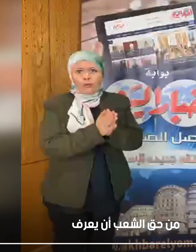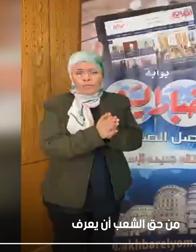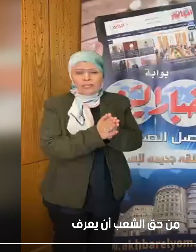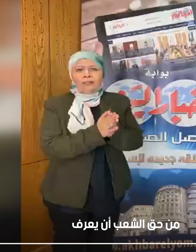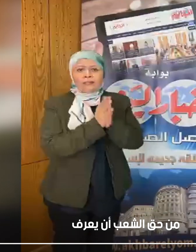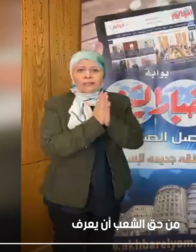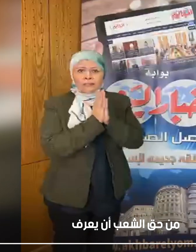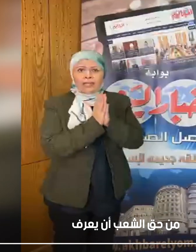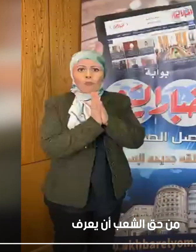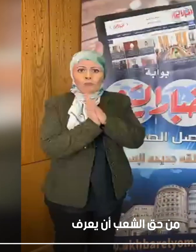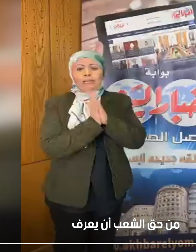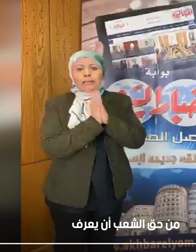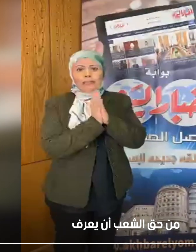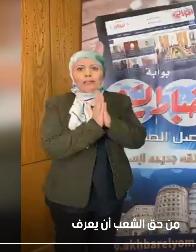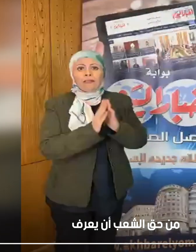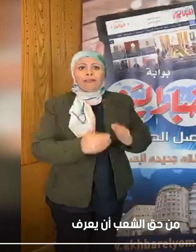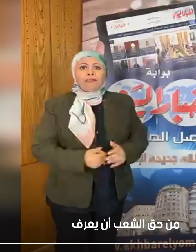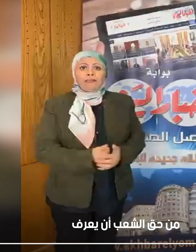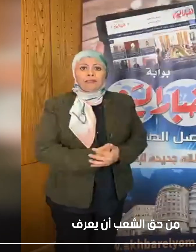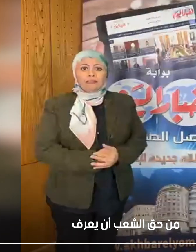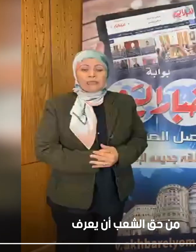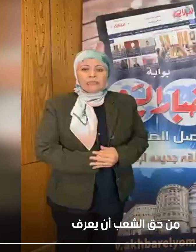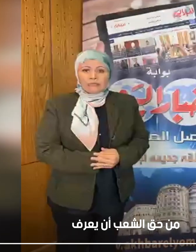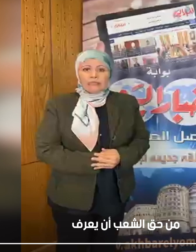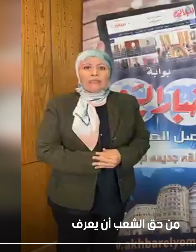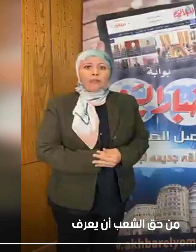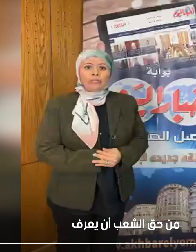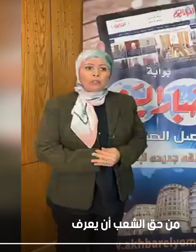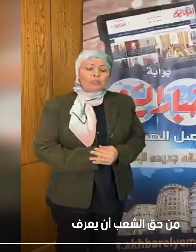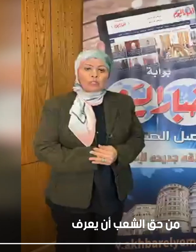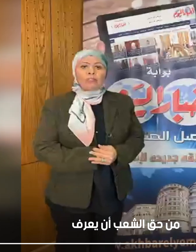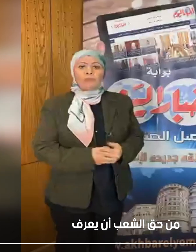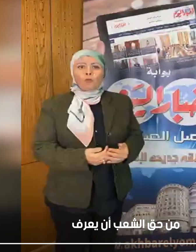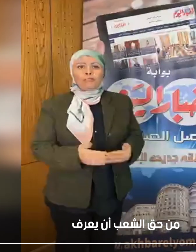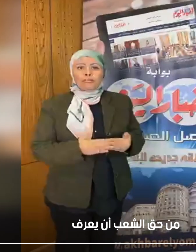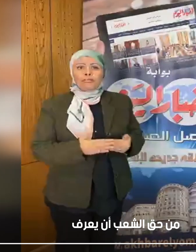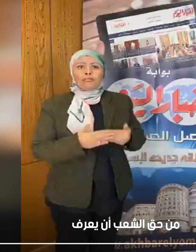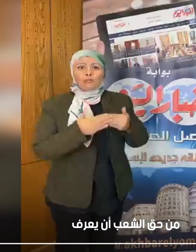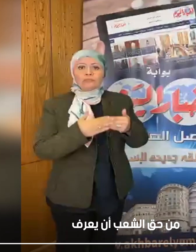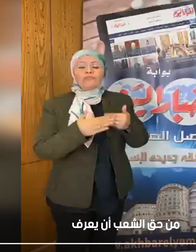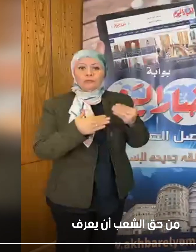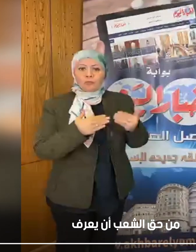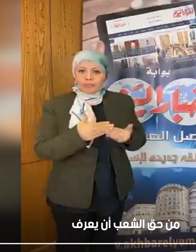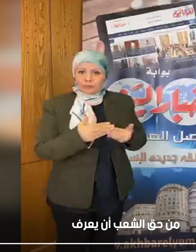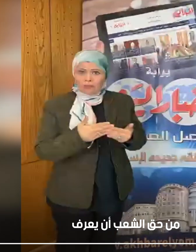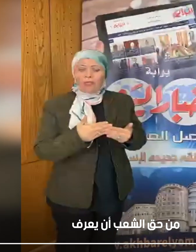هم الاولى بالرعايه. الناس دي او الاسر اللي ممكن ان هي تضيف المواليد